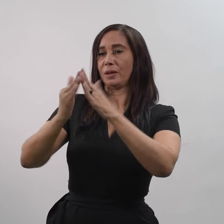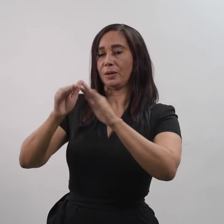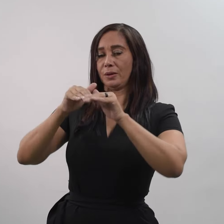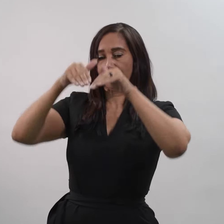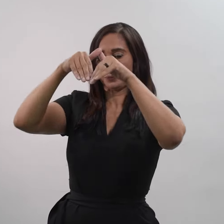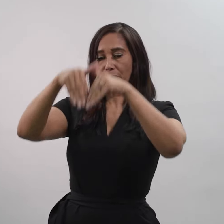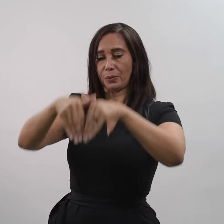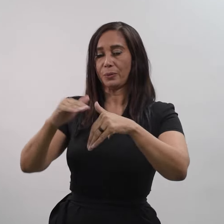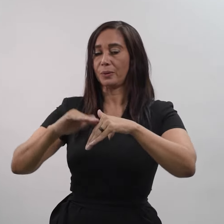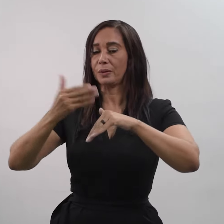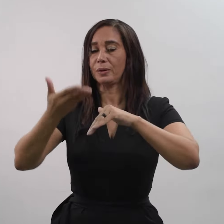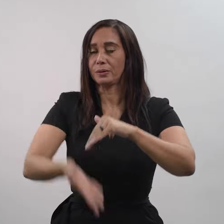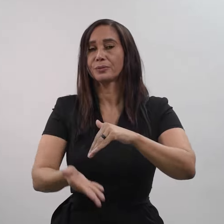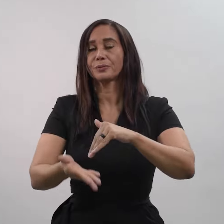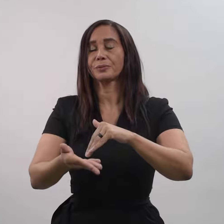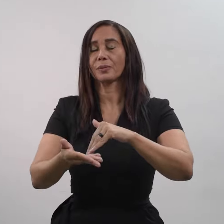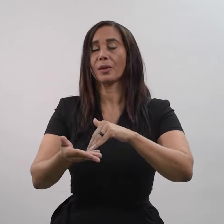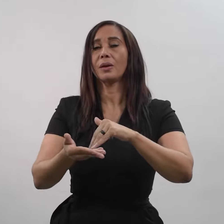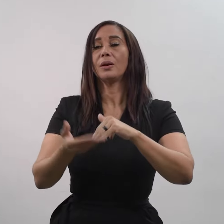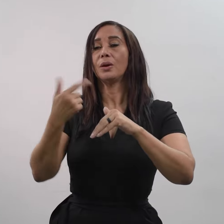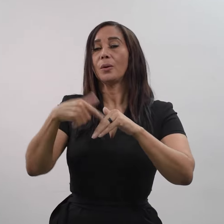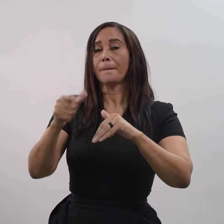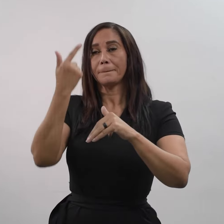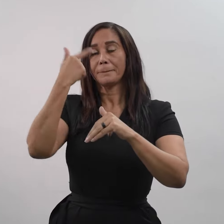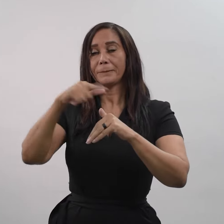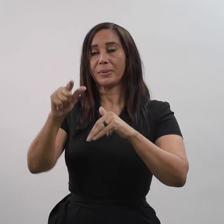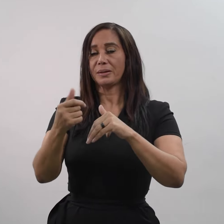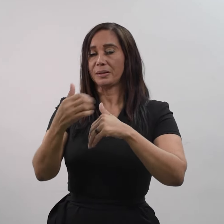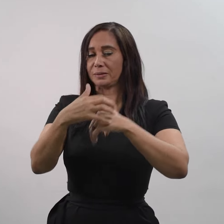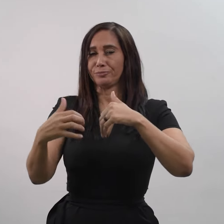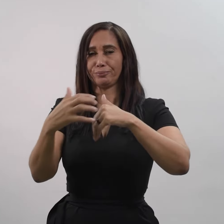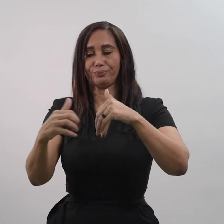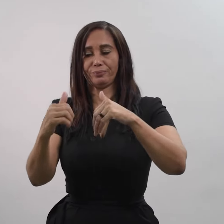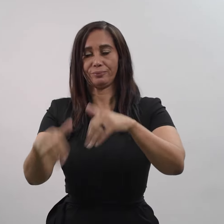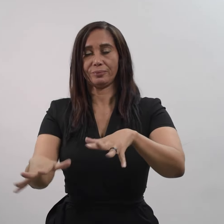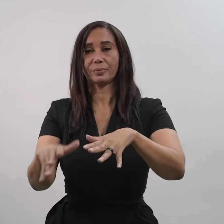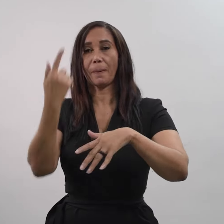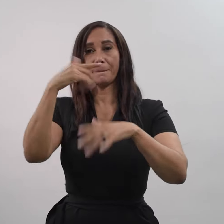monte donde se alzaba su pueblo con intención de despeñarlo. Pero Jesús